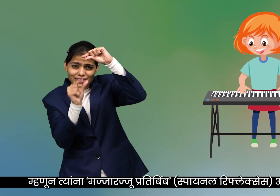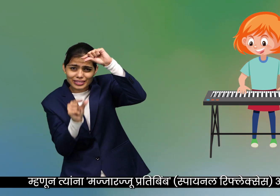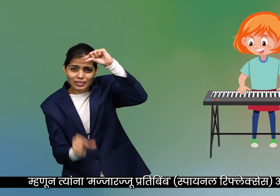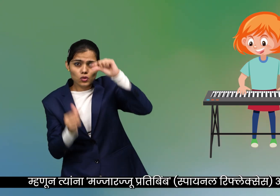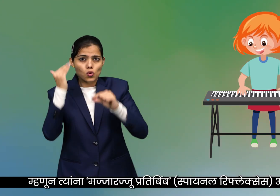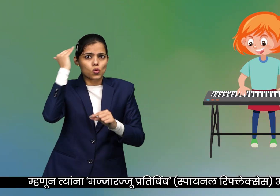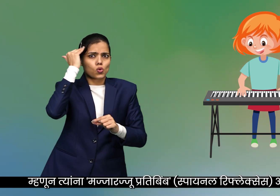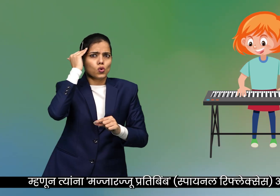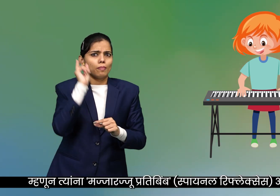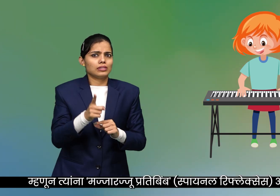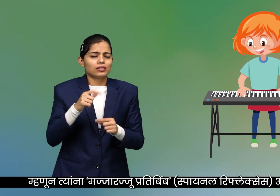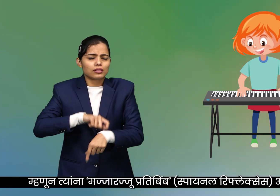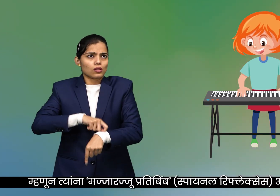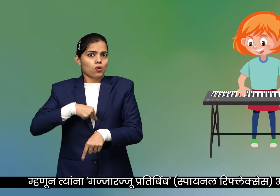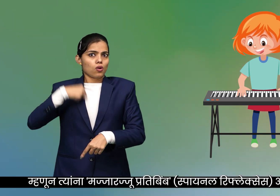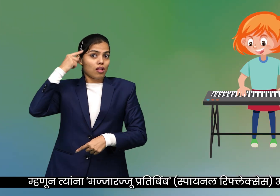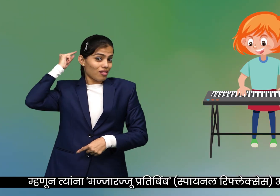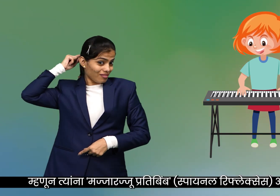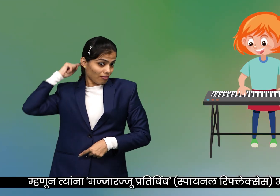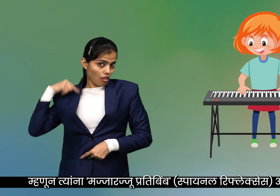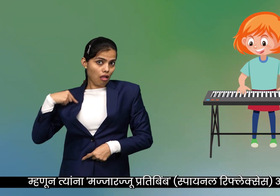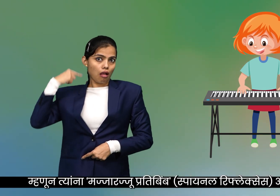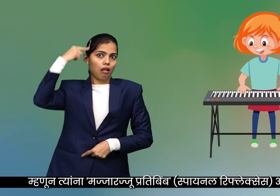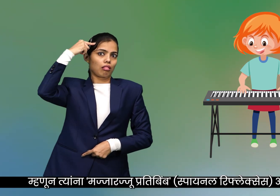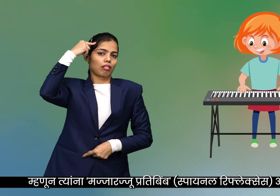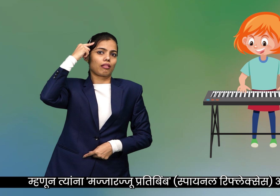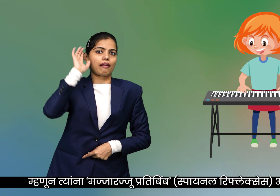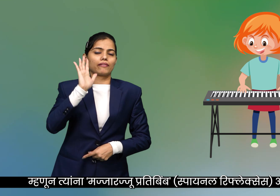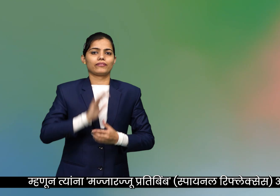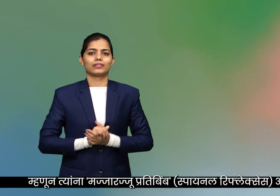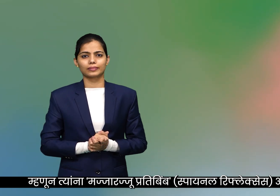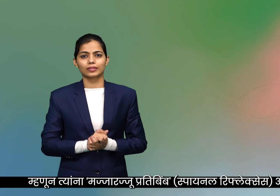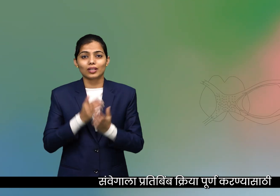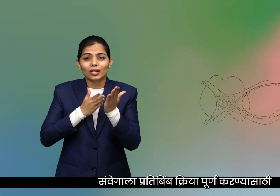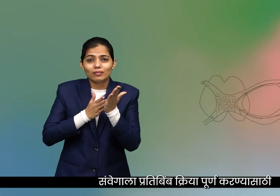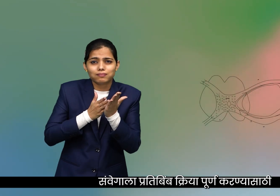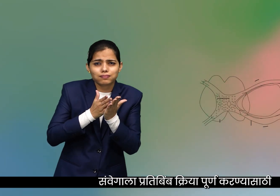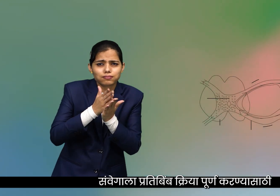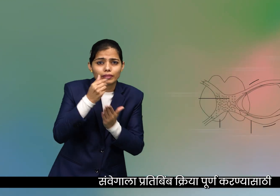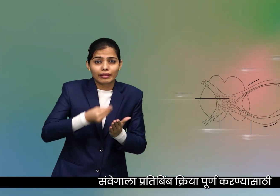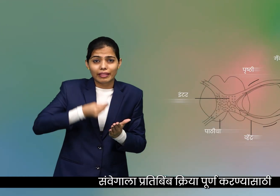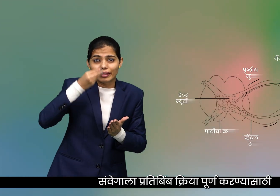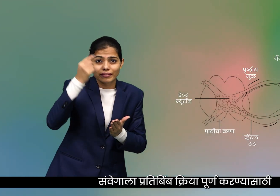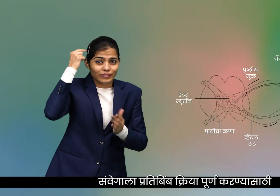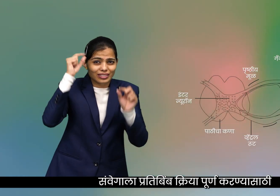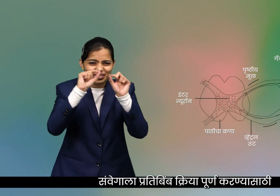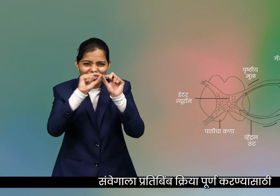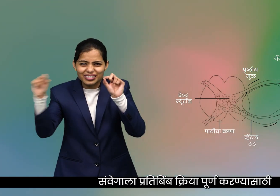म्हणून त्यांना मज्जारज्जू प्रतिबिंब स्पायनल रिफ्लेक्सेस असेही म्हणतात. संवेगाला प्रतिबिंब क्रिया पूर्ण